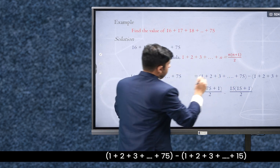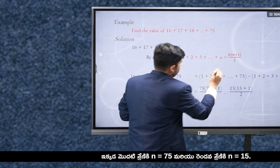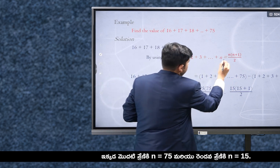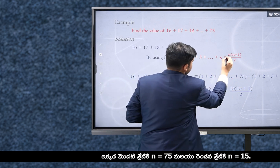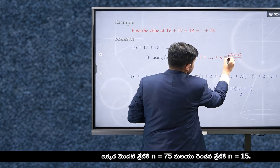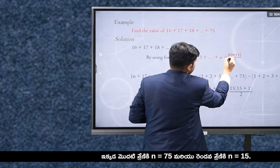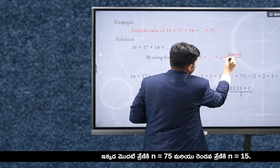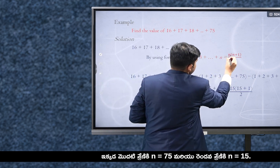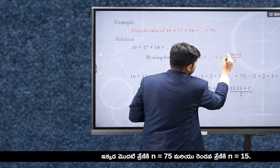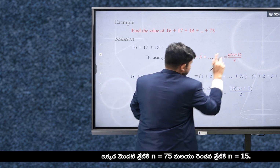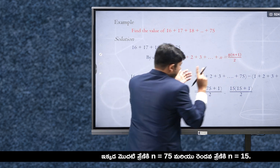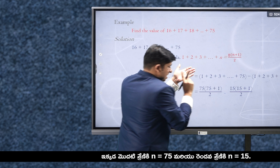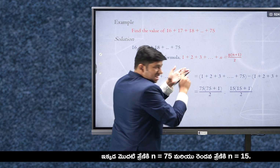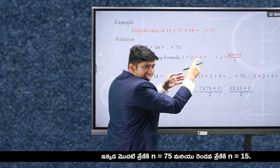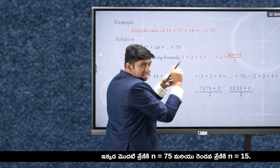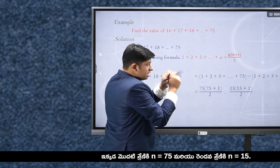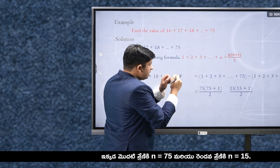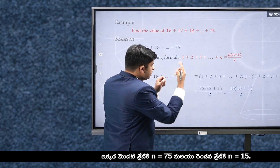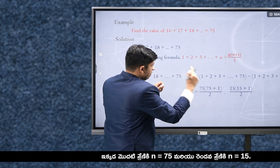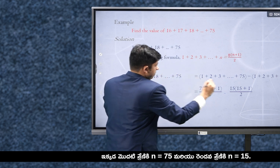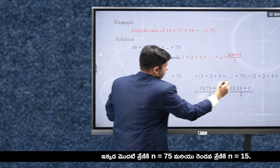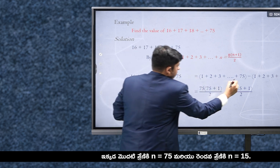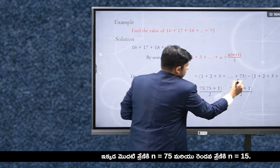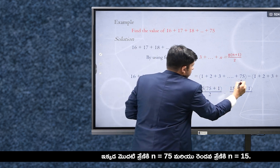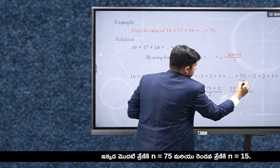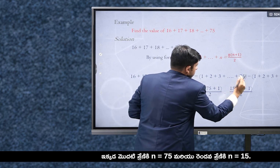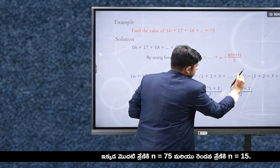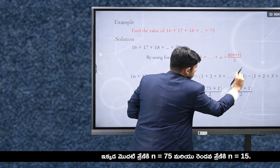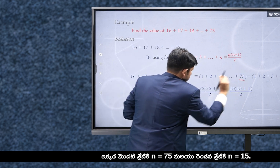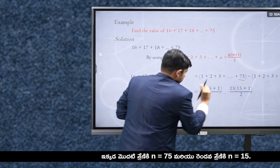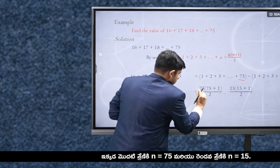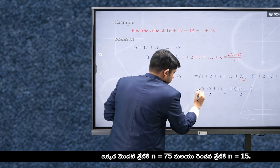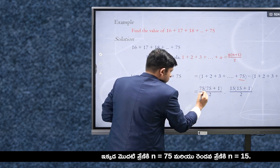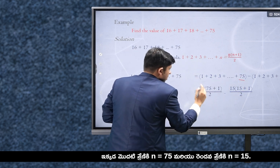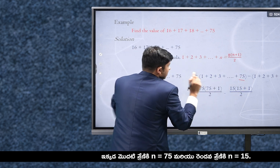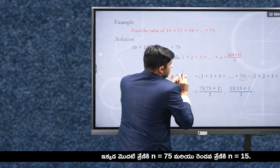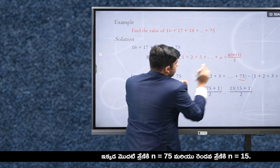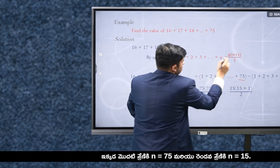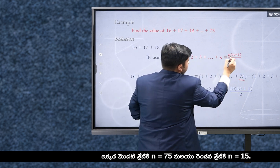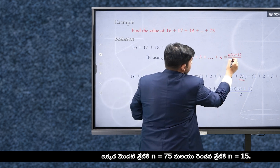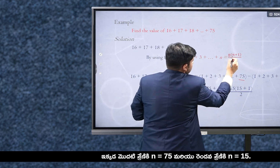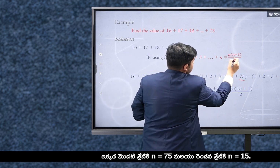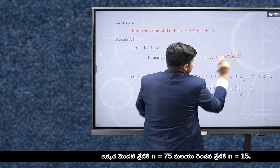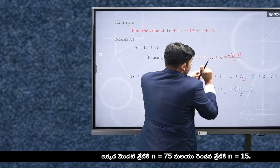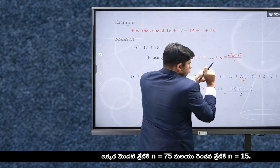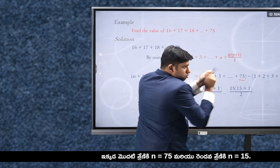ఇక్కడ మొదటి శ్రేణికి n = 75 మరియు రెండవ శ్రేణికి n =